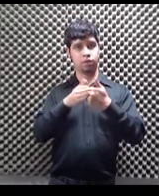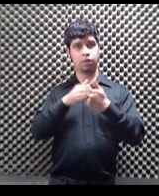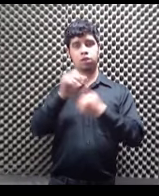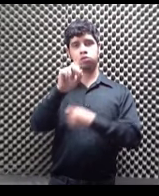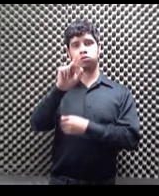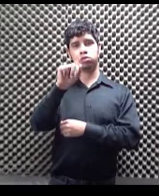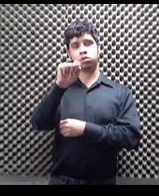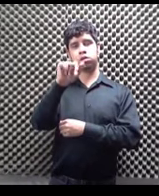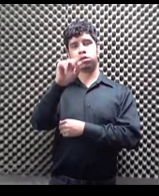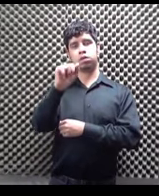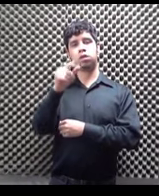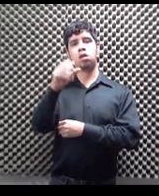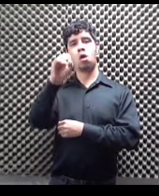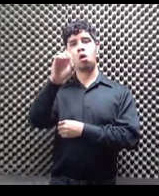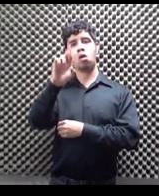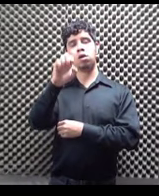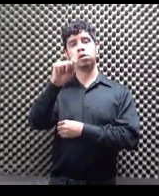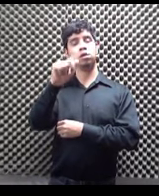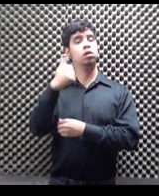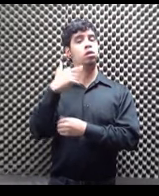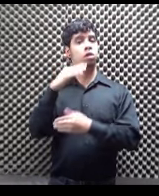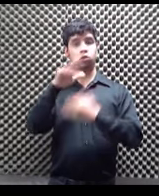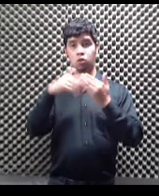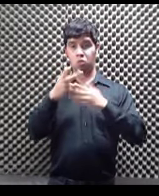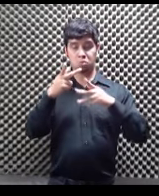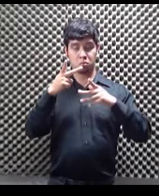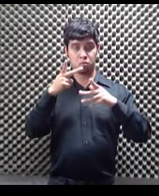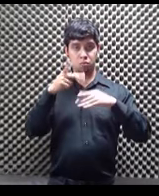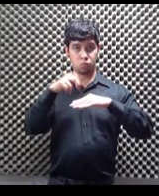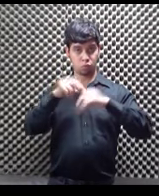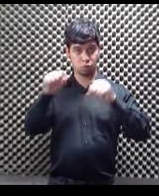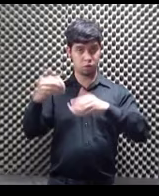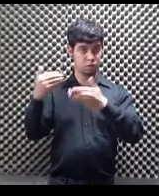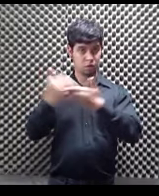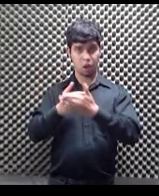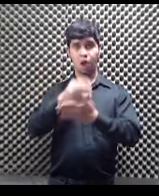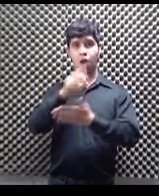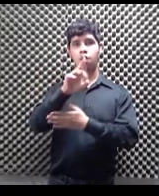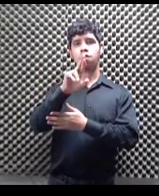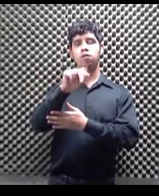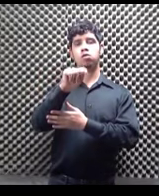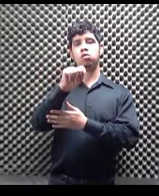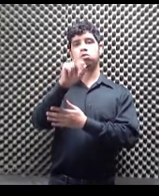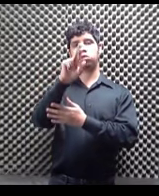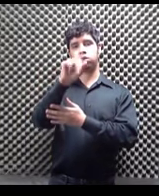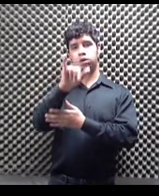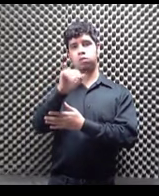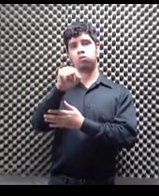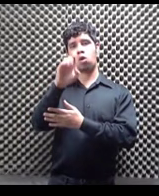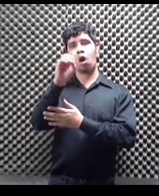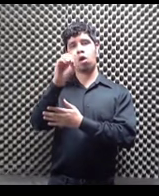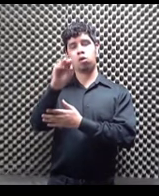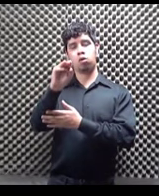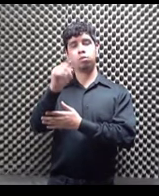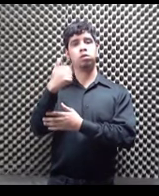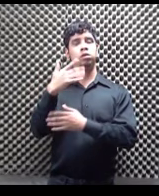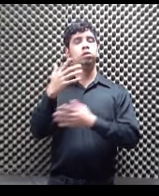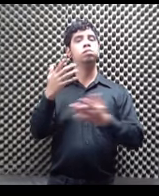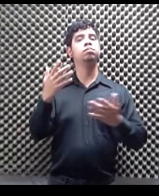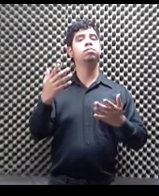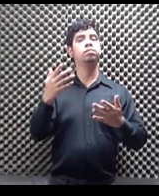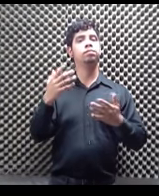a todo Puerto Rico pueden llevar, sí, llega con frutery.com. Con dos T. Dos T y una Y al